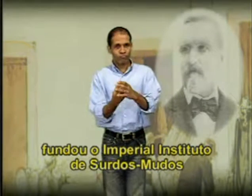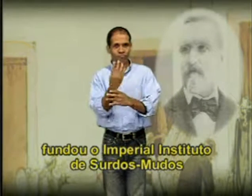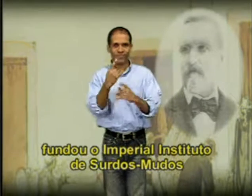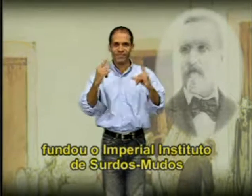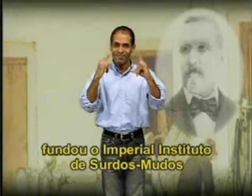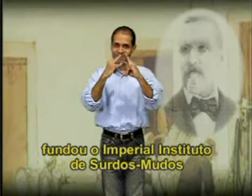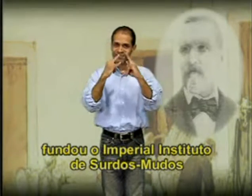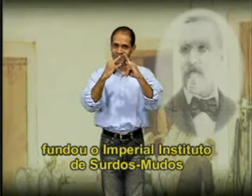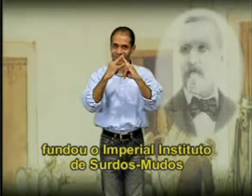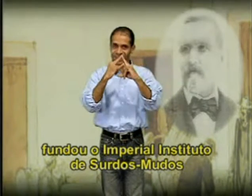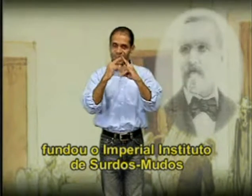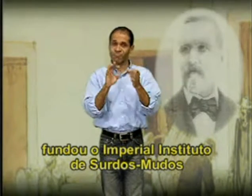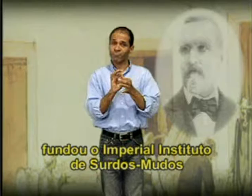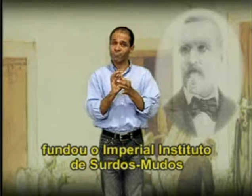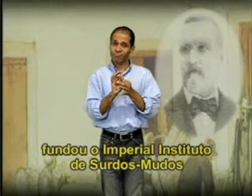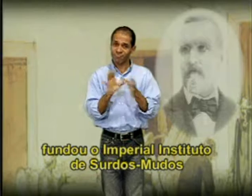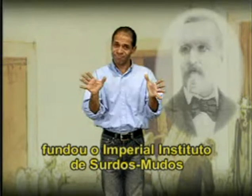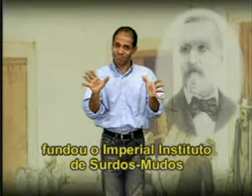fundou o Imperial Instituto de Surdos Mudos